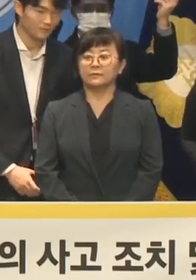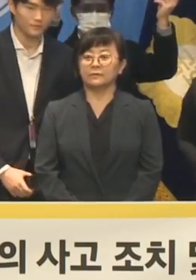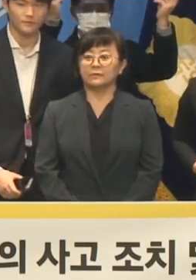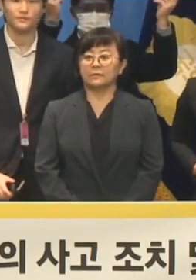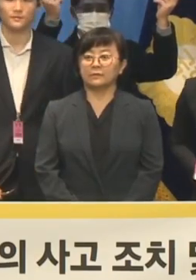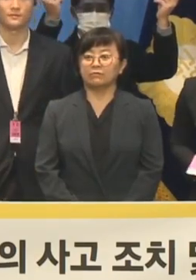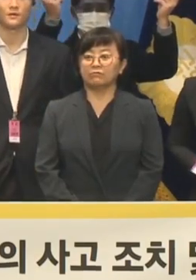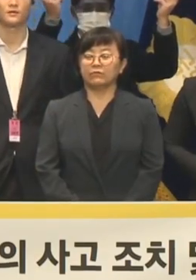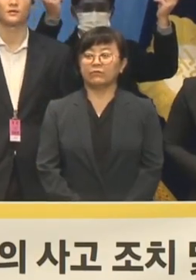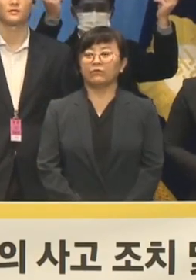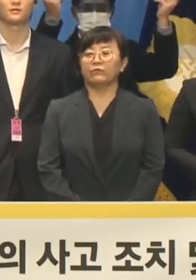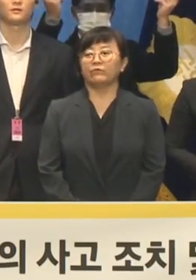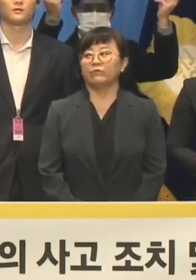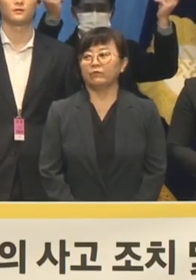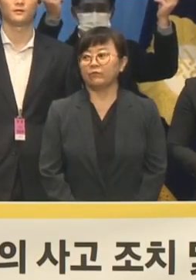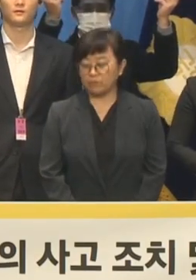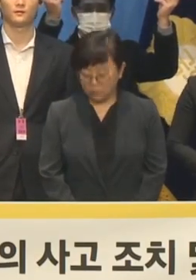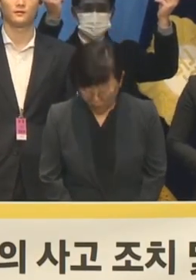됐죠?